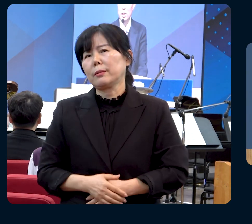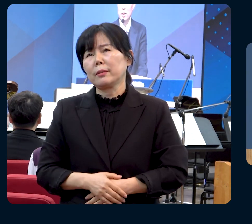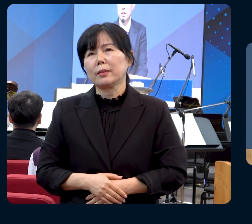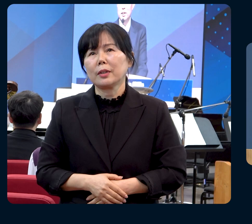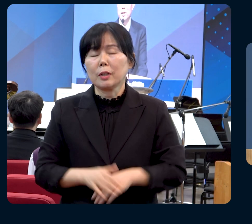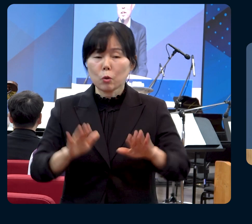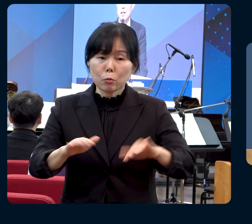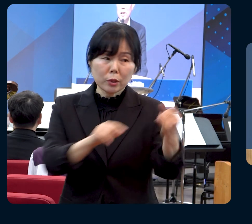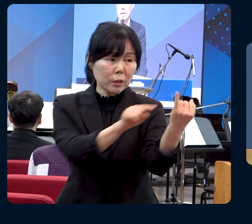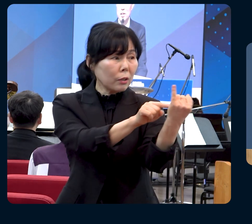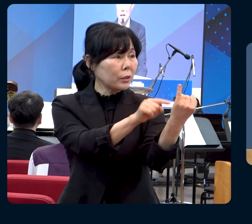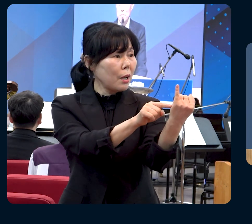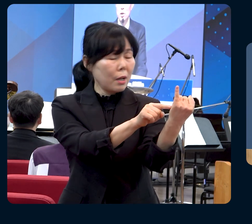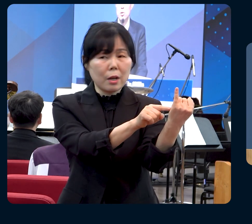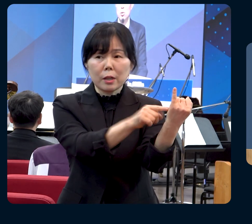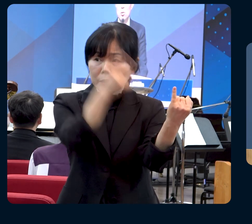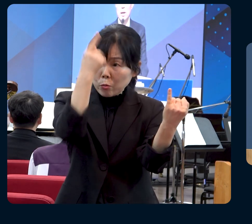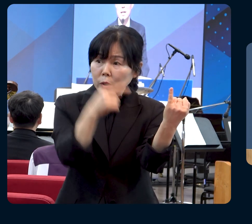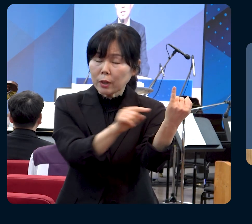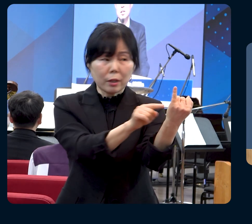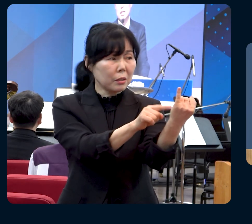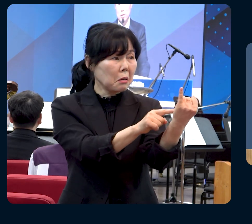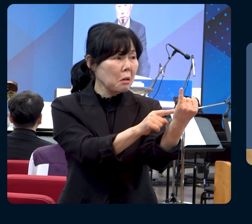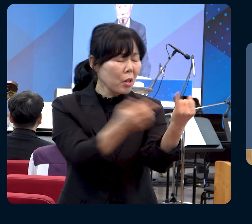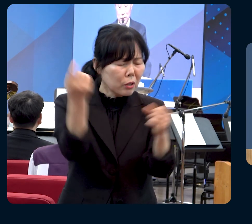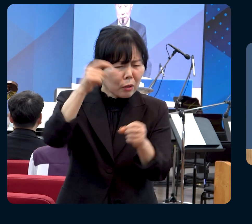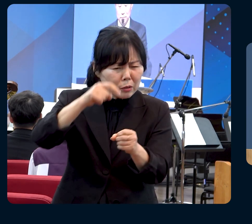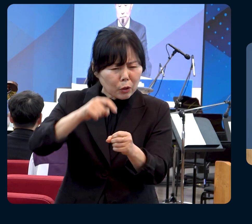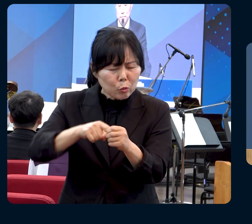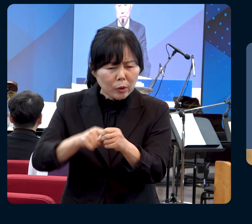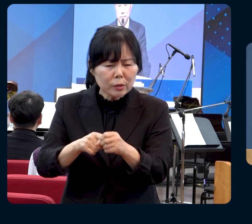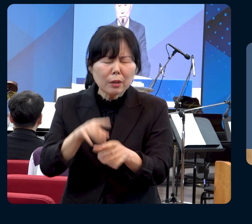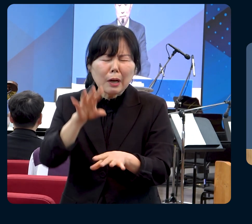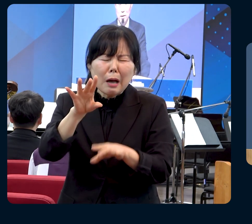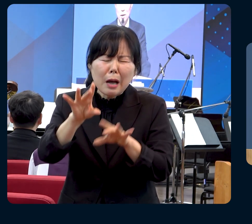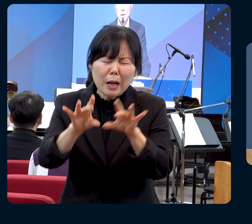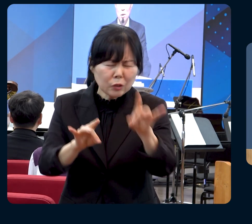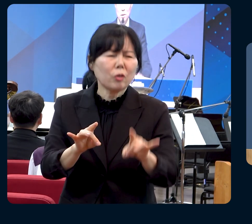오늘 이 여인은 참 영적으로 갈증이 있었습니다.